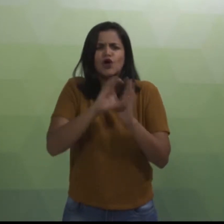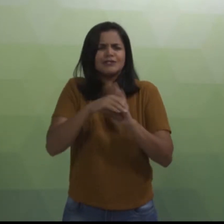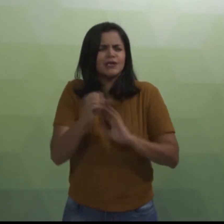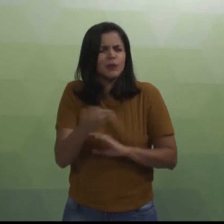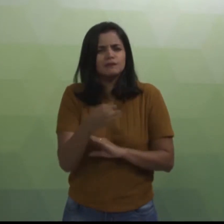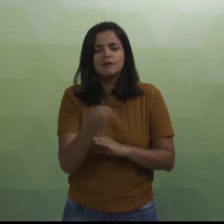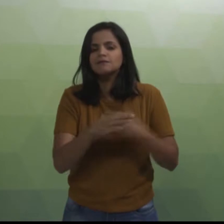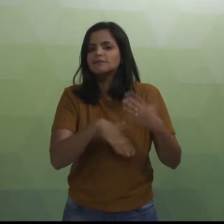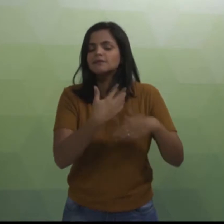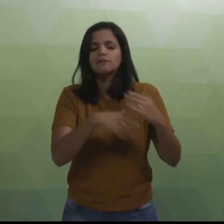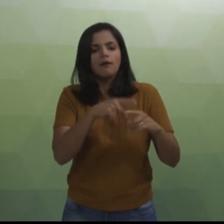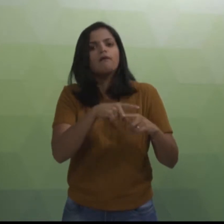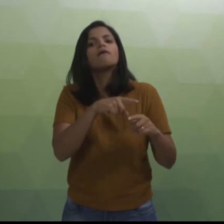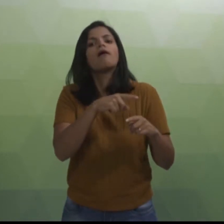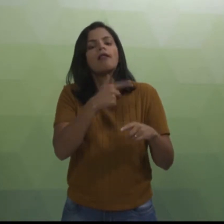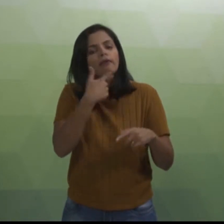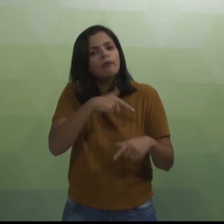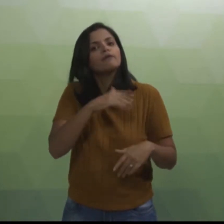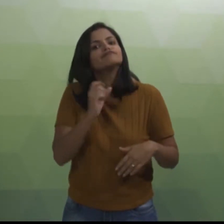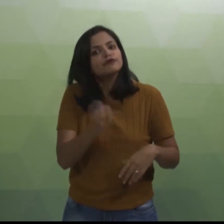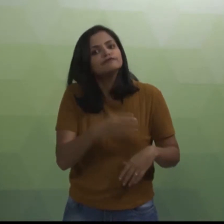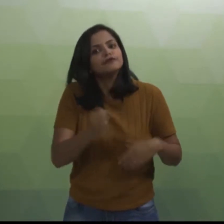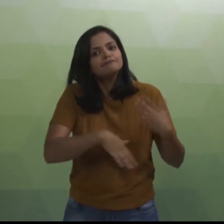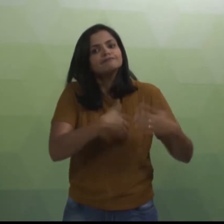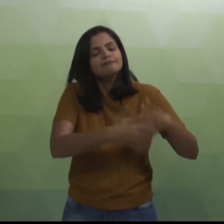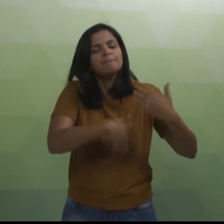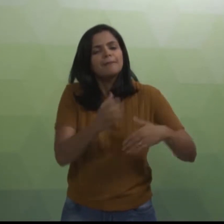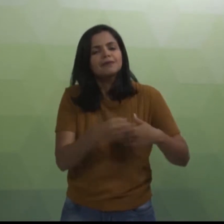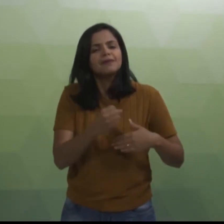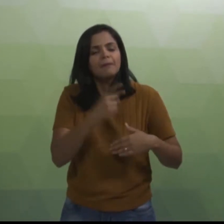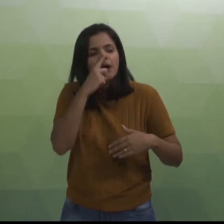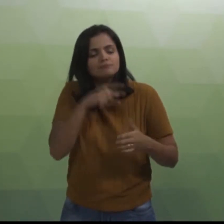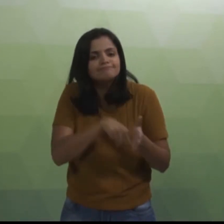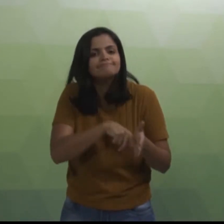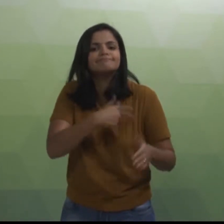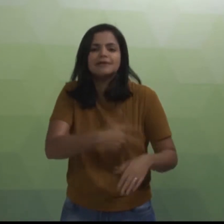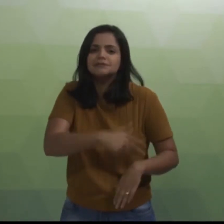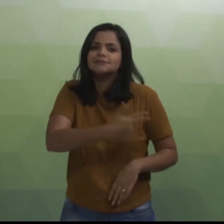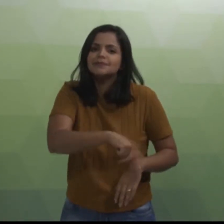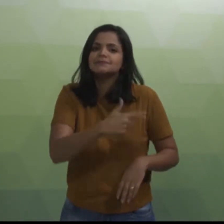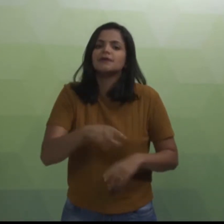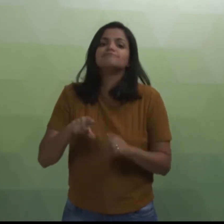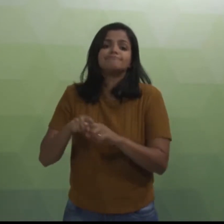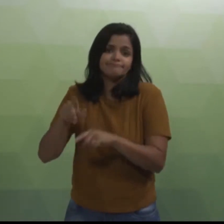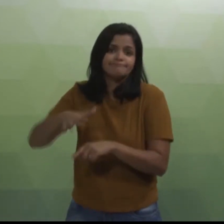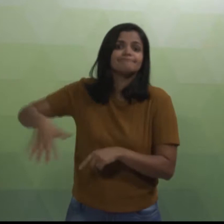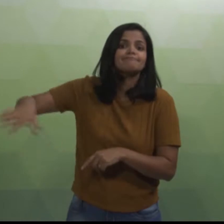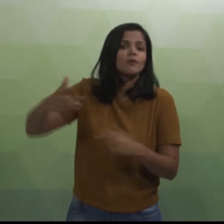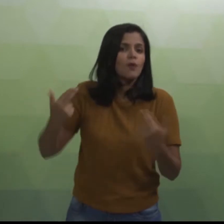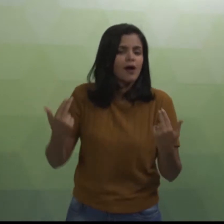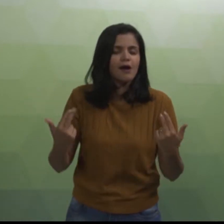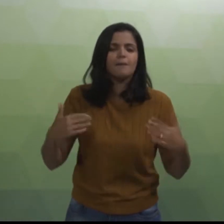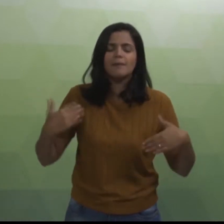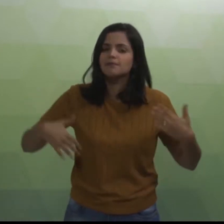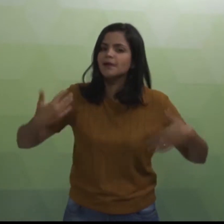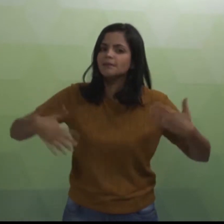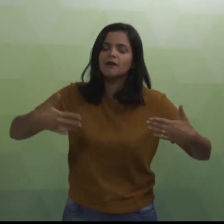conceitos vão surgindo. Então, assim se desenvolve, por meio de pesquisas, essa língua, assim como as outras línguas.